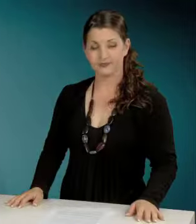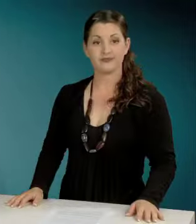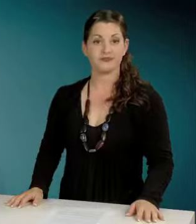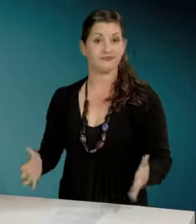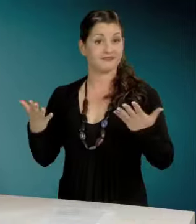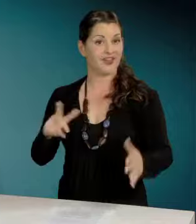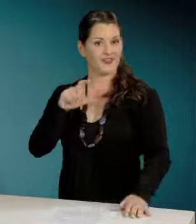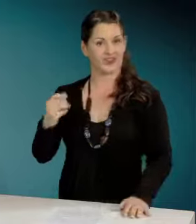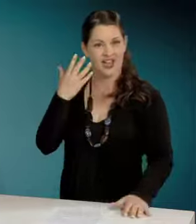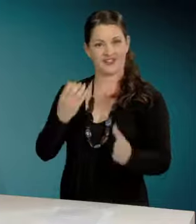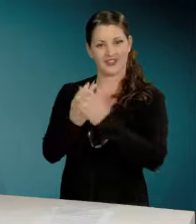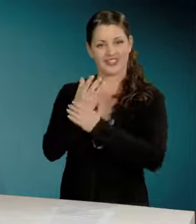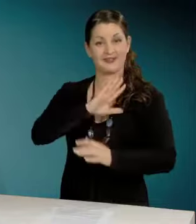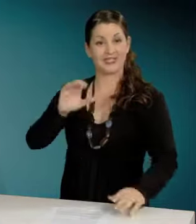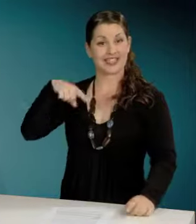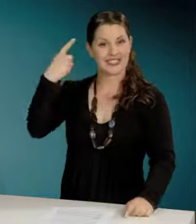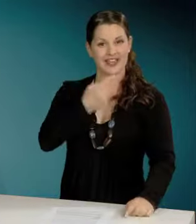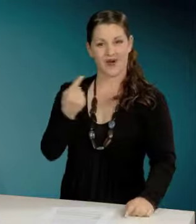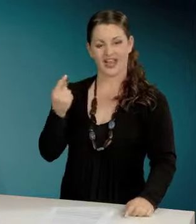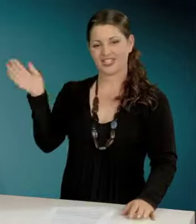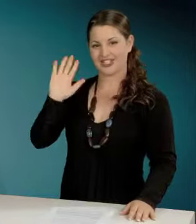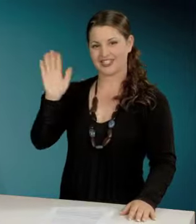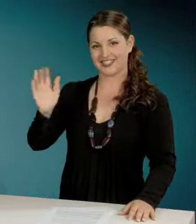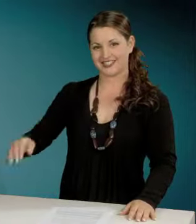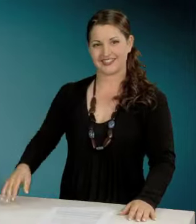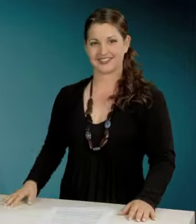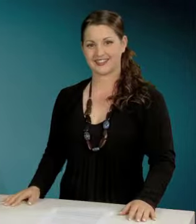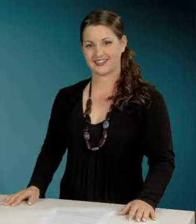das war's von focus 5 news bis nächste woche auf wiedersehen